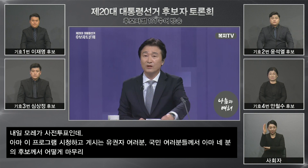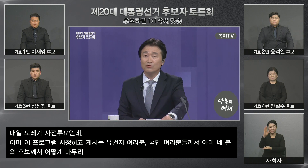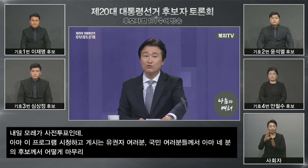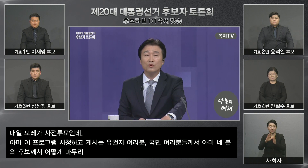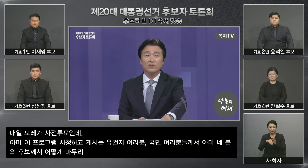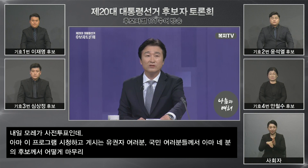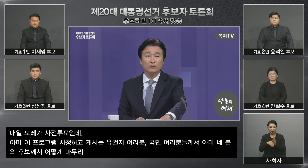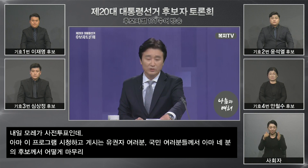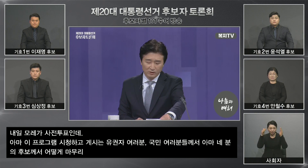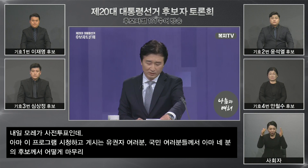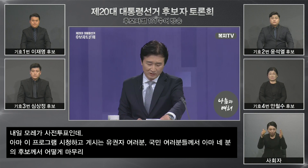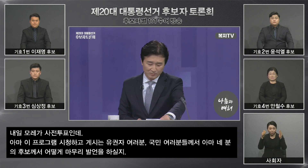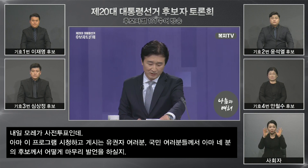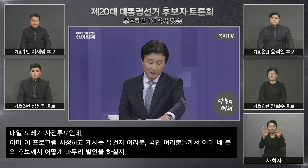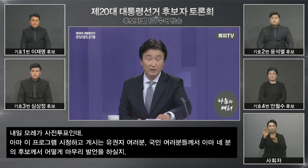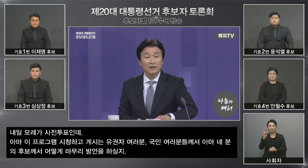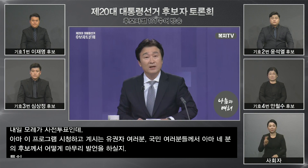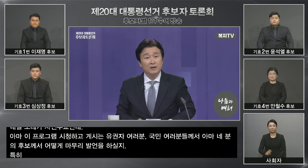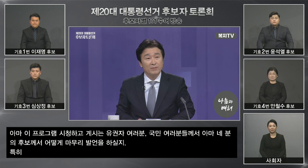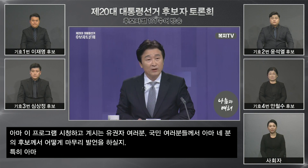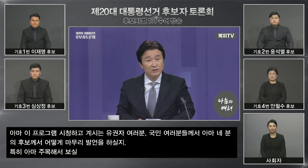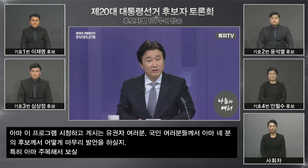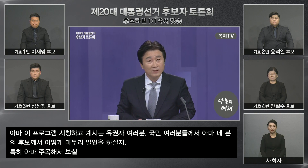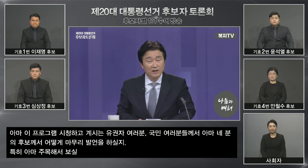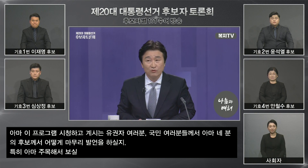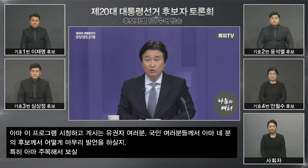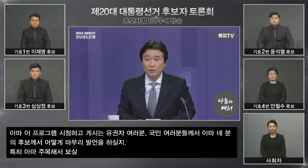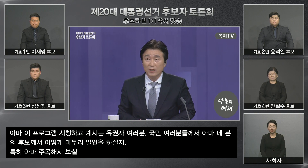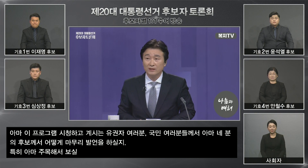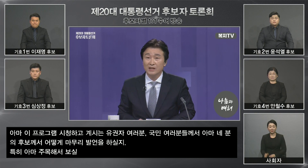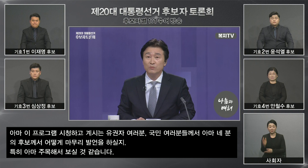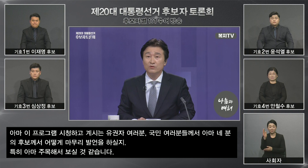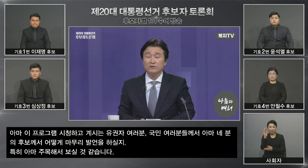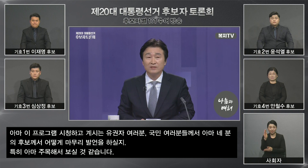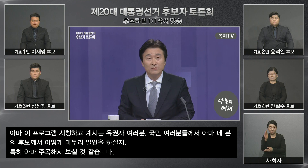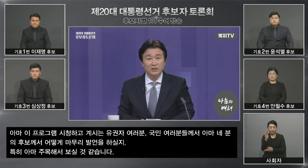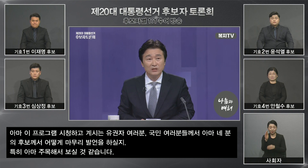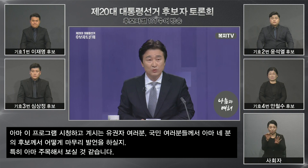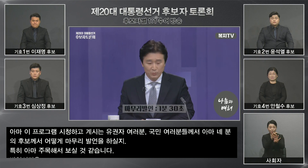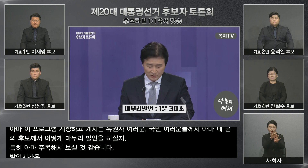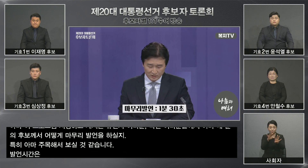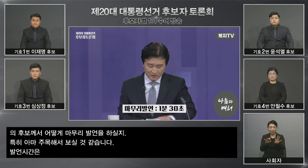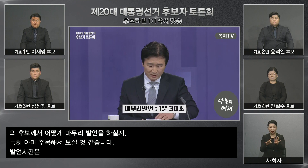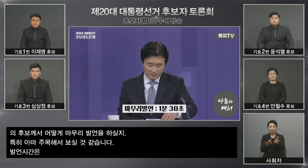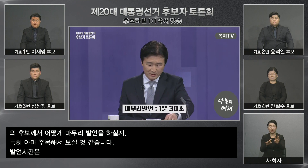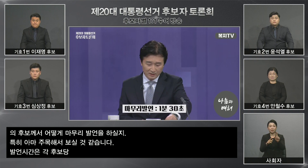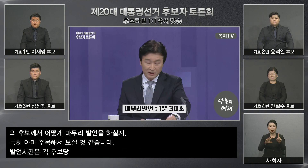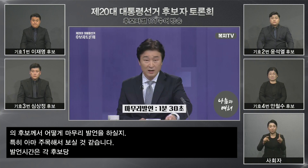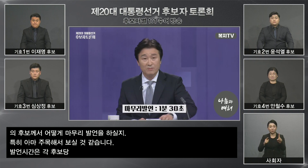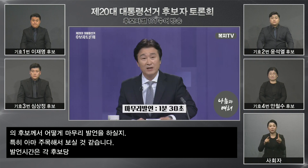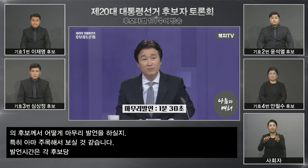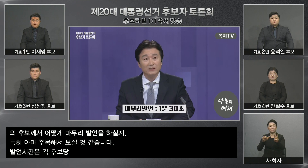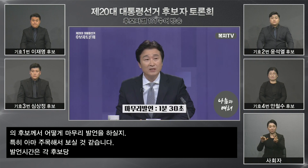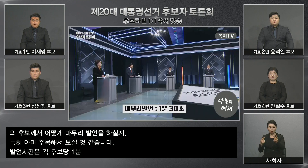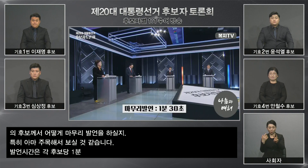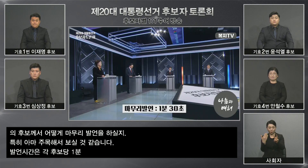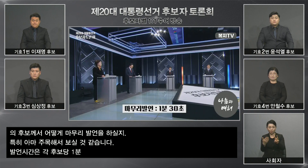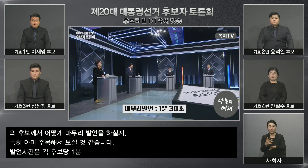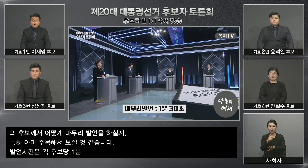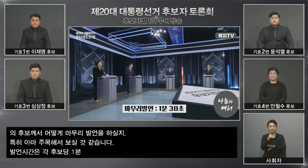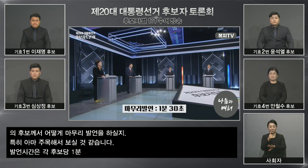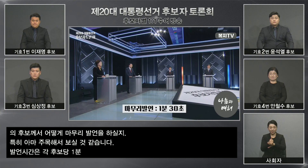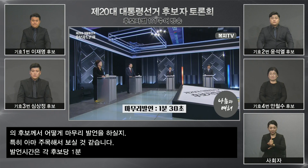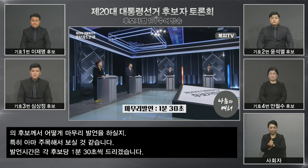특히 아마 주목해서 보실 것 같습니다. 발언 시간은 각 후보당 1분 30초씩 드리겠습니다. 마지막 TV